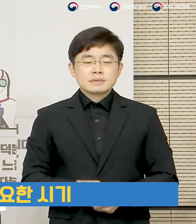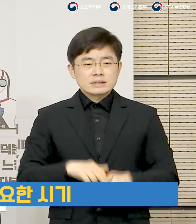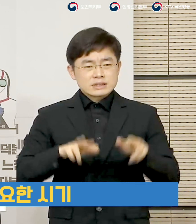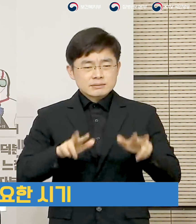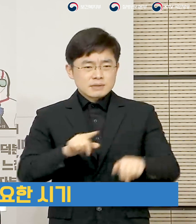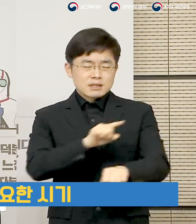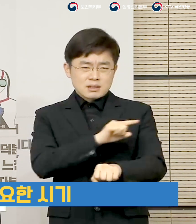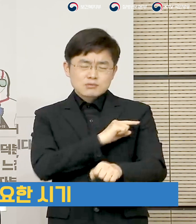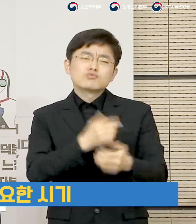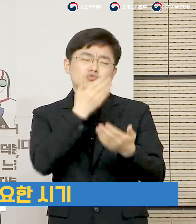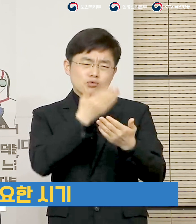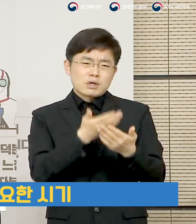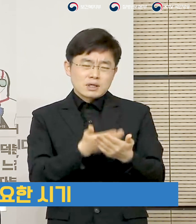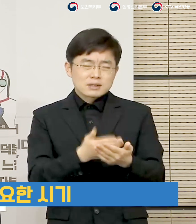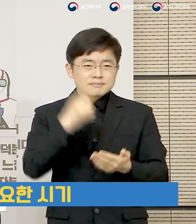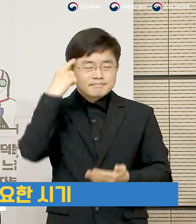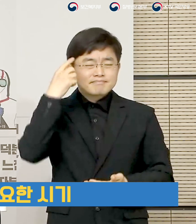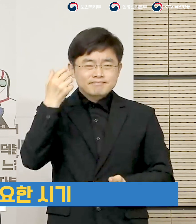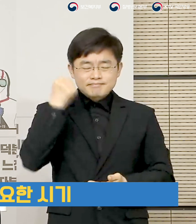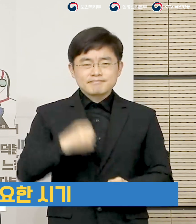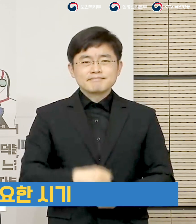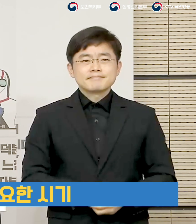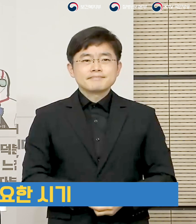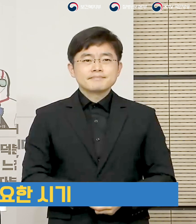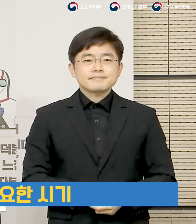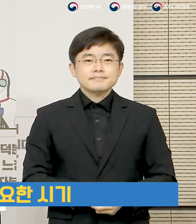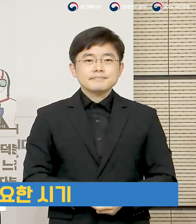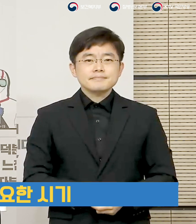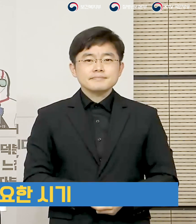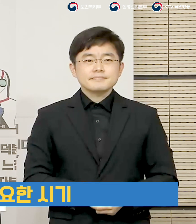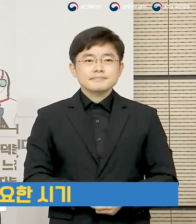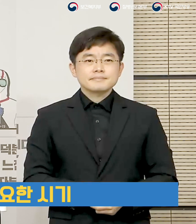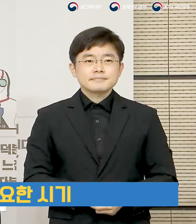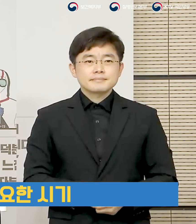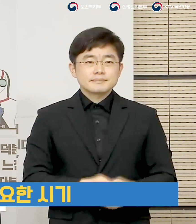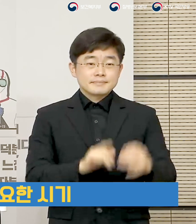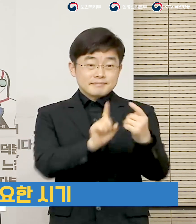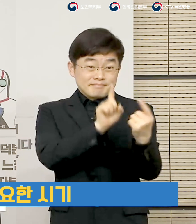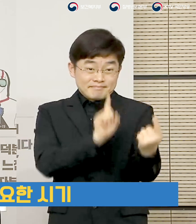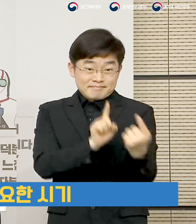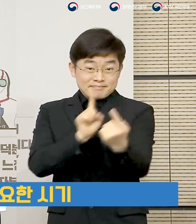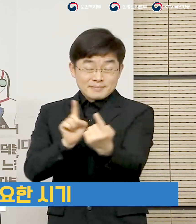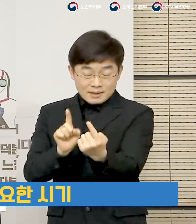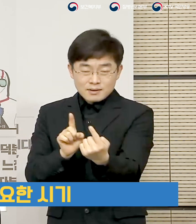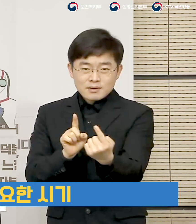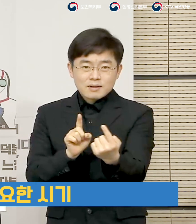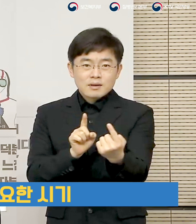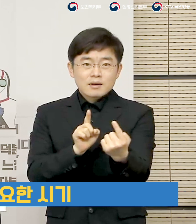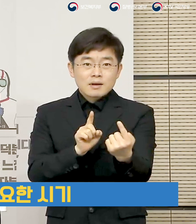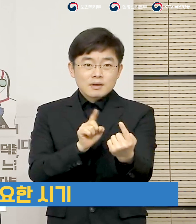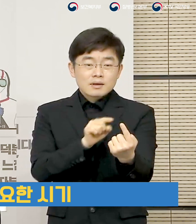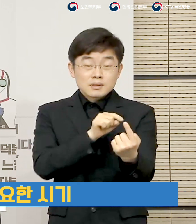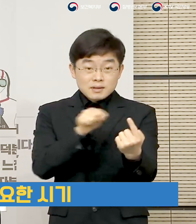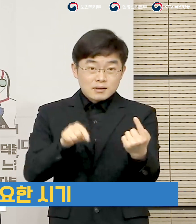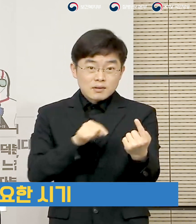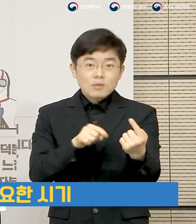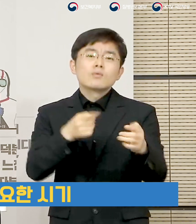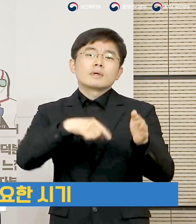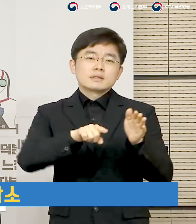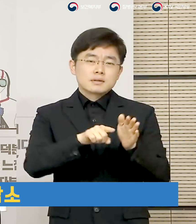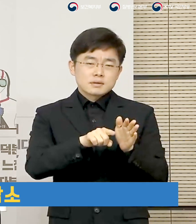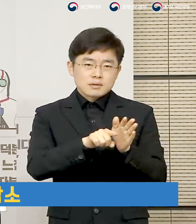가장 중요한 어떤 시기로 생각을 하고 있습니다. 그러한 측면에서 사회적 거리두기를 5월 5일까지 연장을 하였다는 말씀을